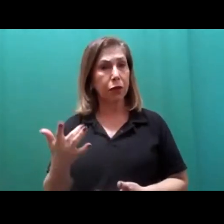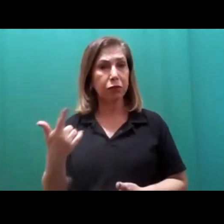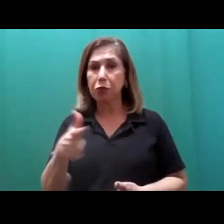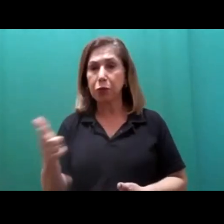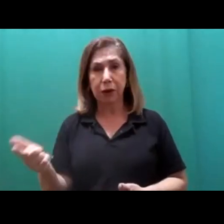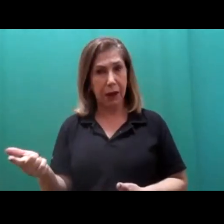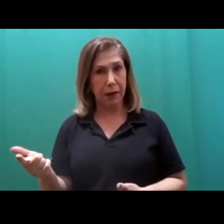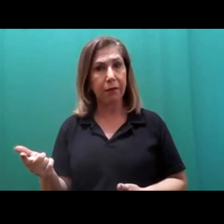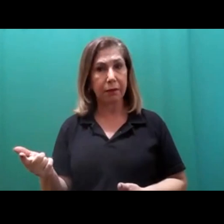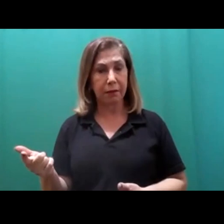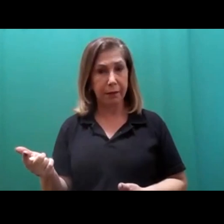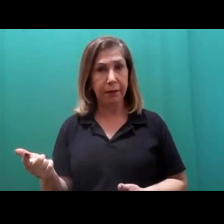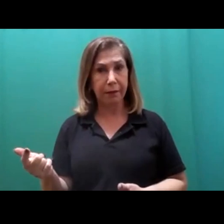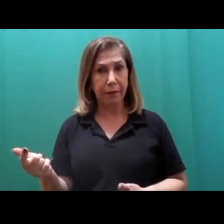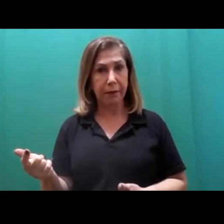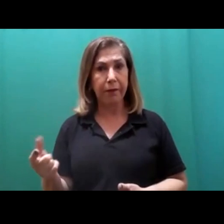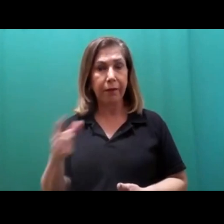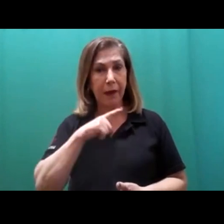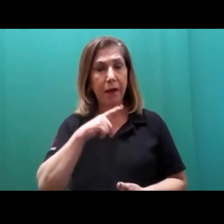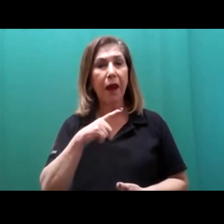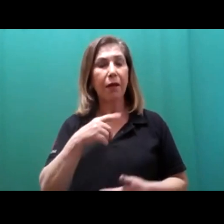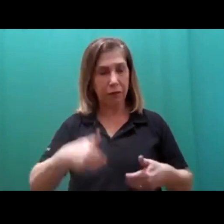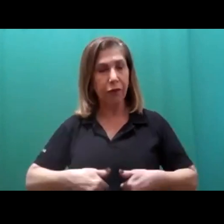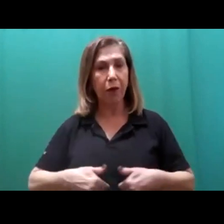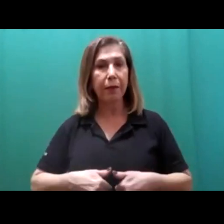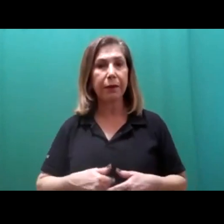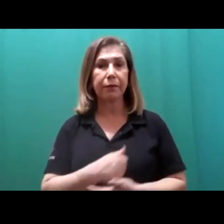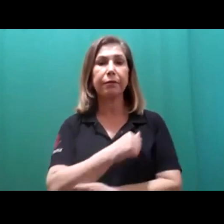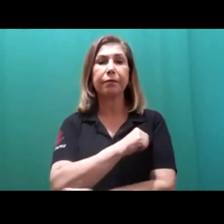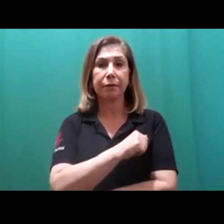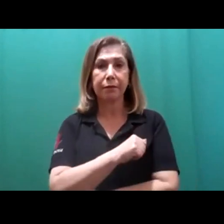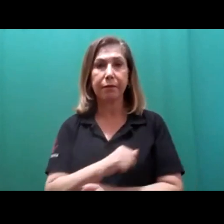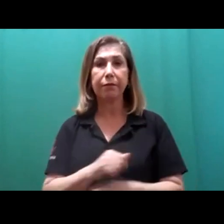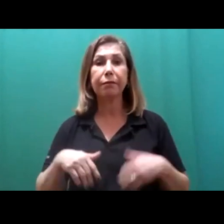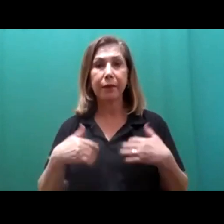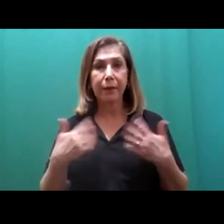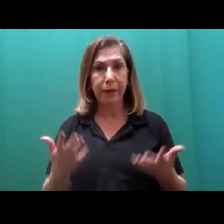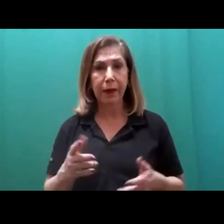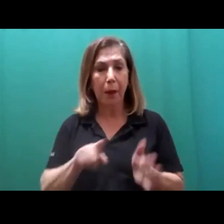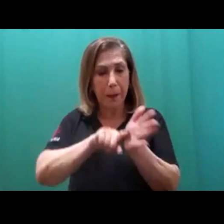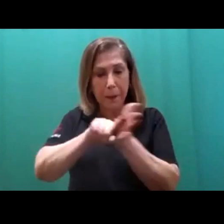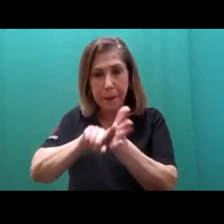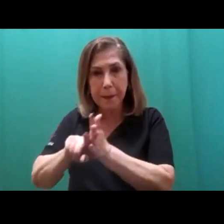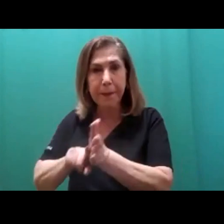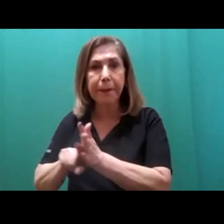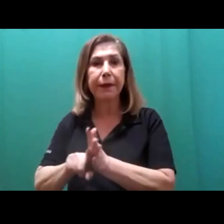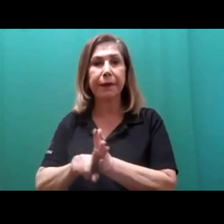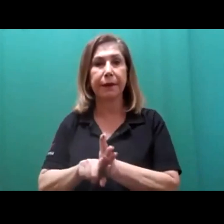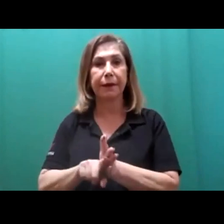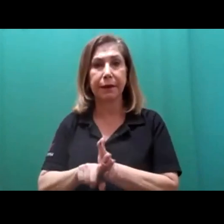Natália falou, e aí você tem uma situação de fome. Então, as pesquisas, elas não